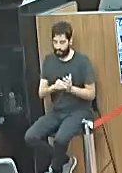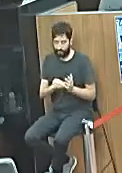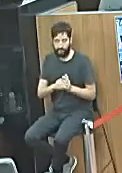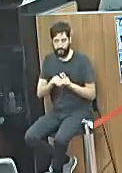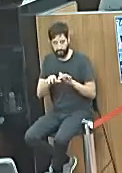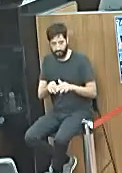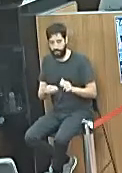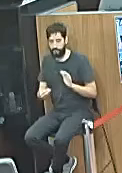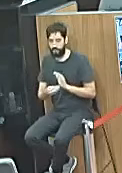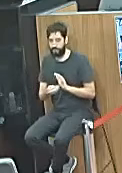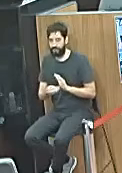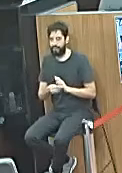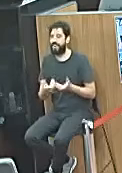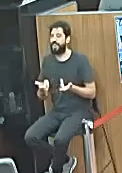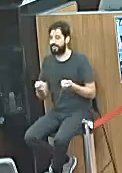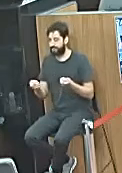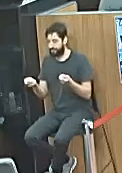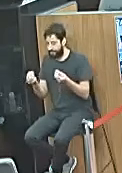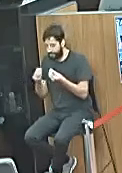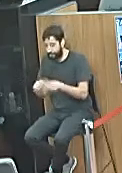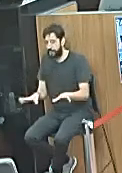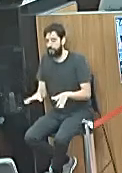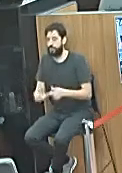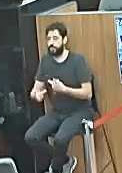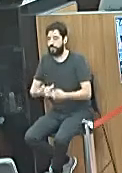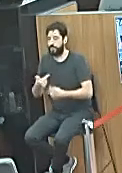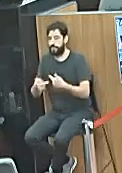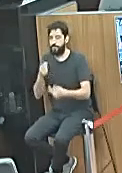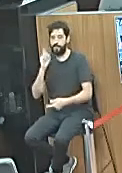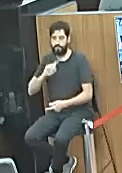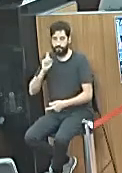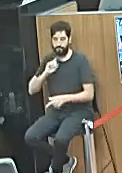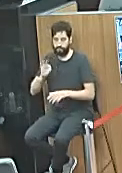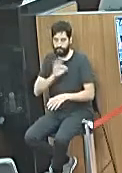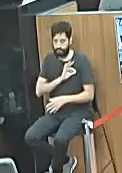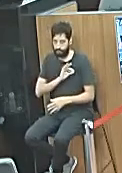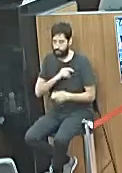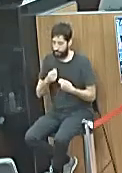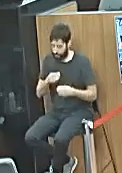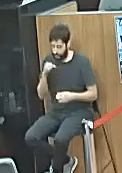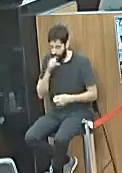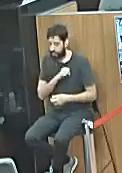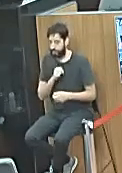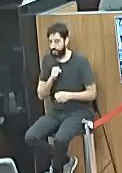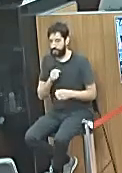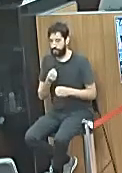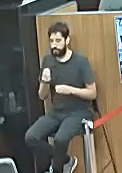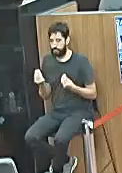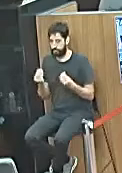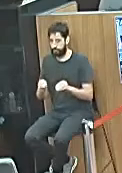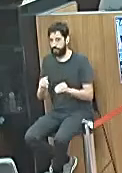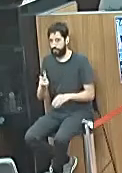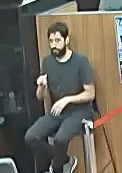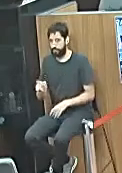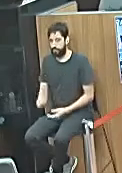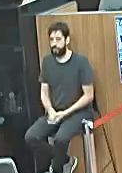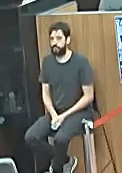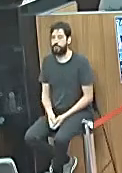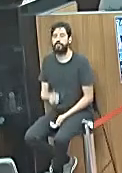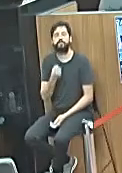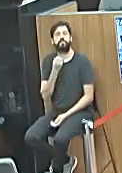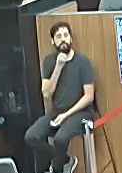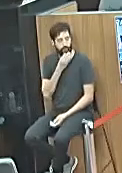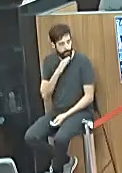afetando muito a eficiência do trabalho da polícia de minas gerais pedimos a imediata nomeação à